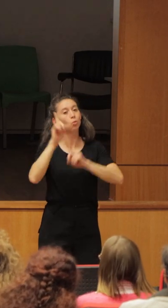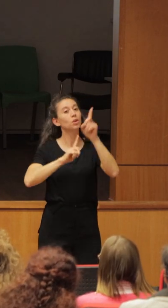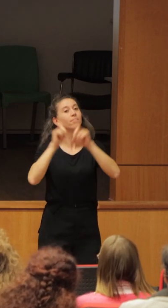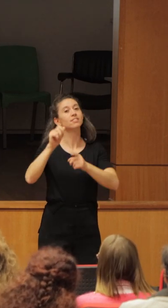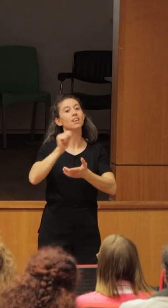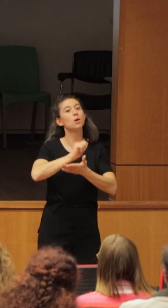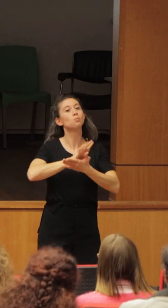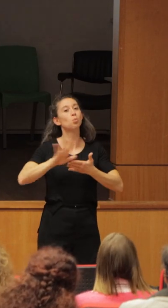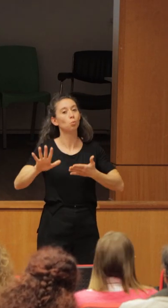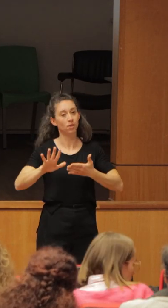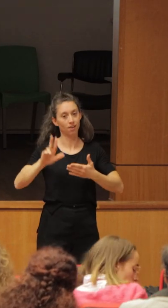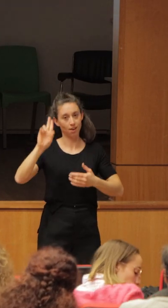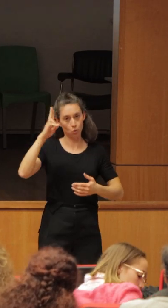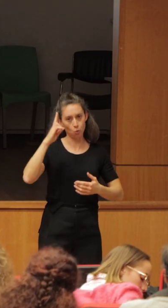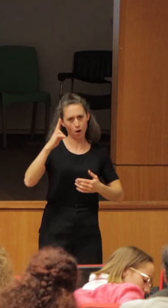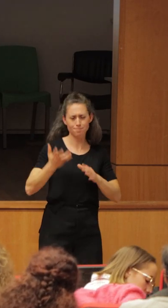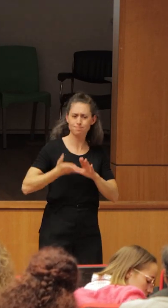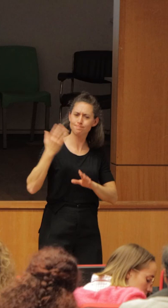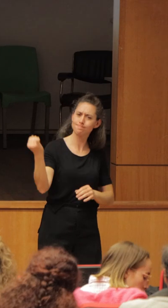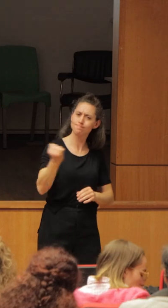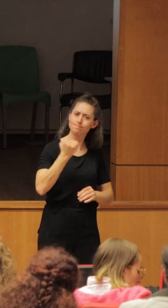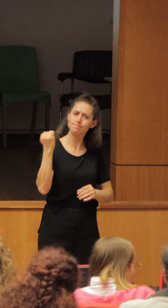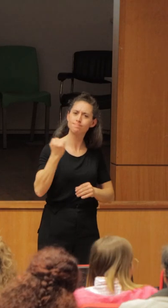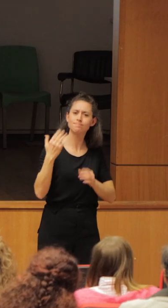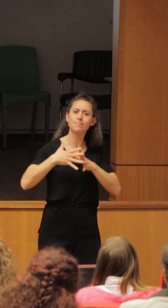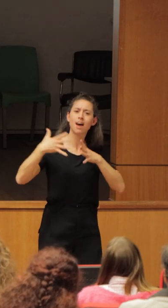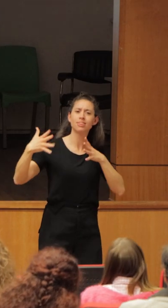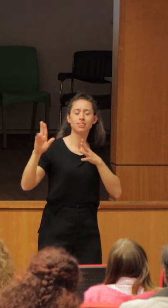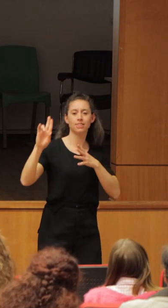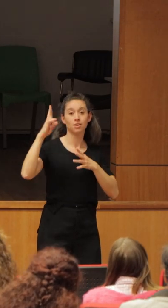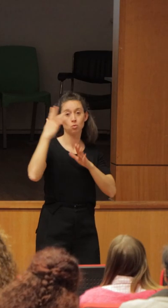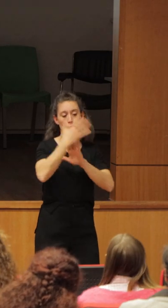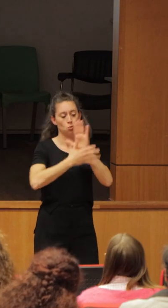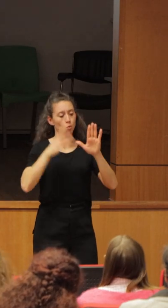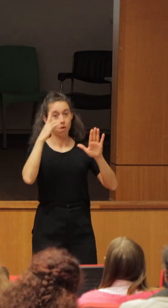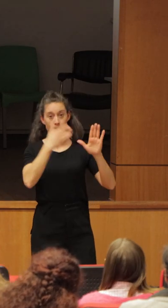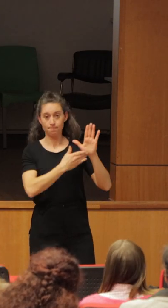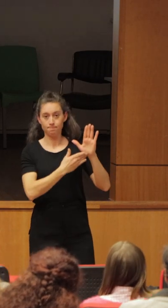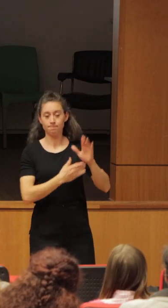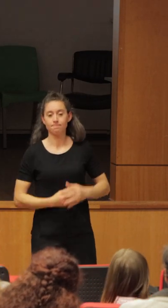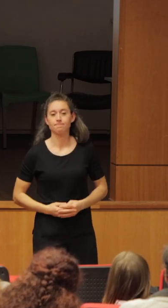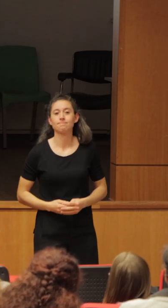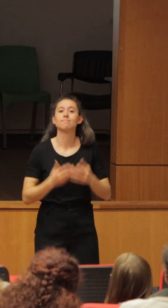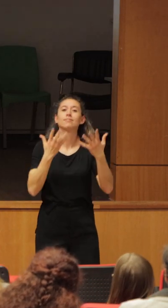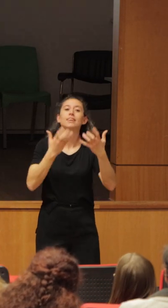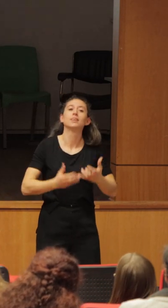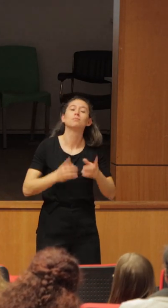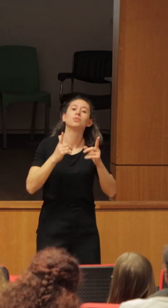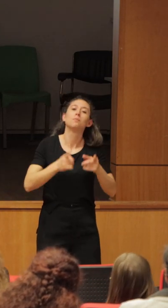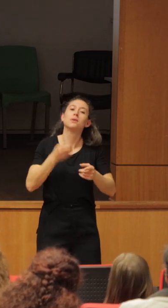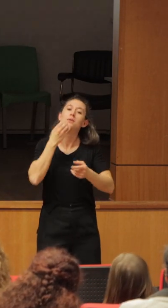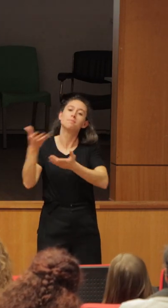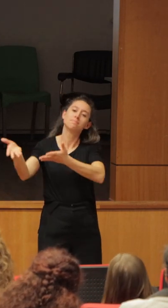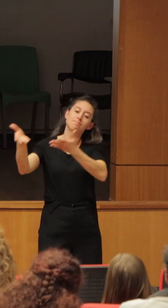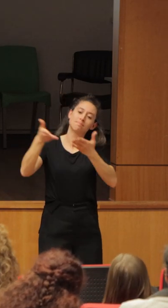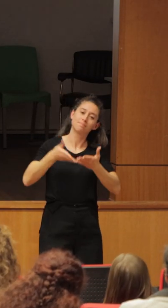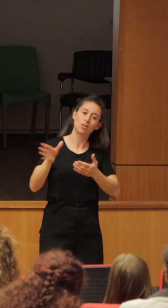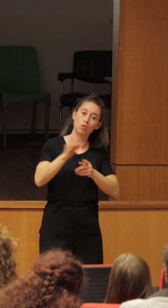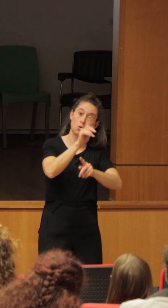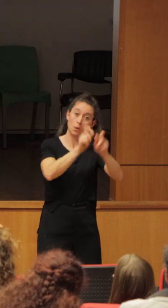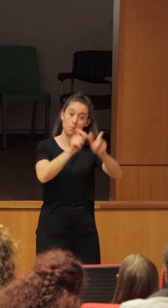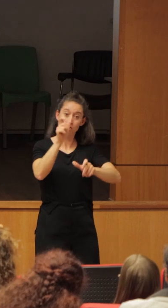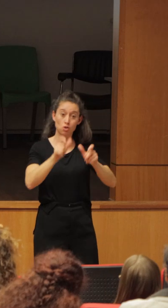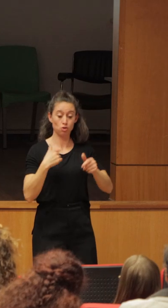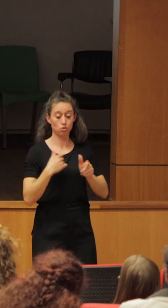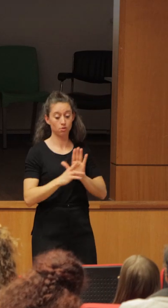universidad pública, la más importante y la más grande de Uruguay, queremos darle la bienvenida en nombre